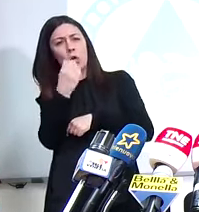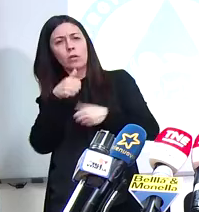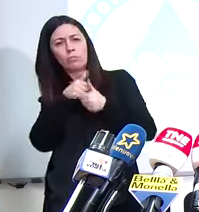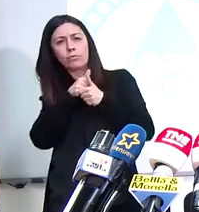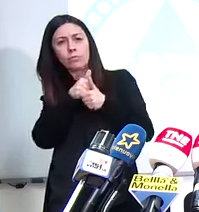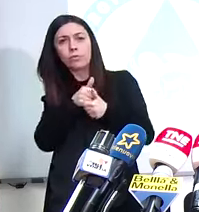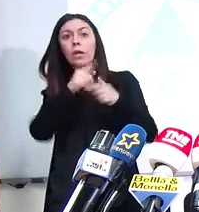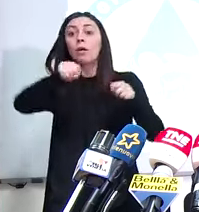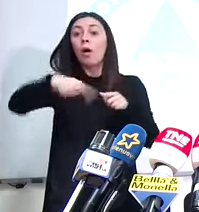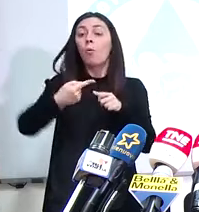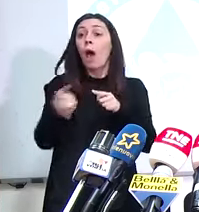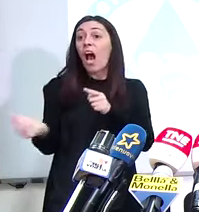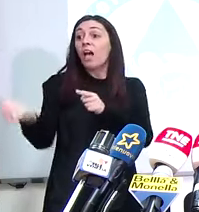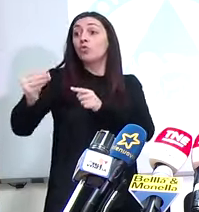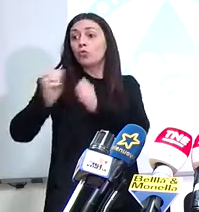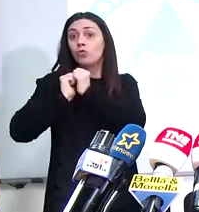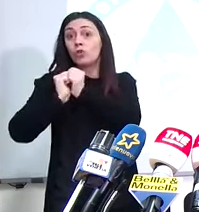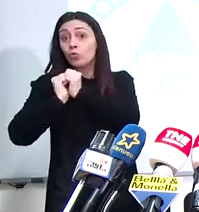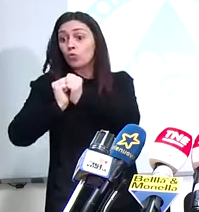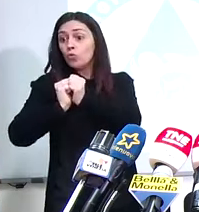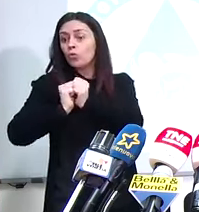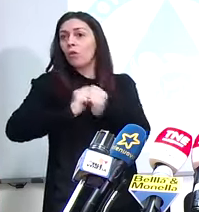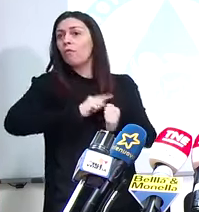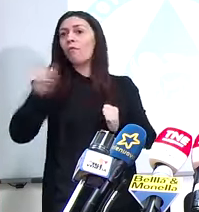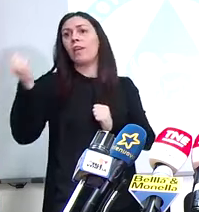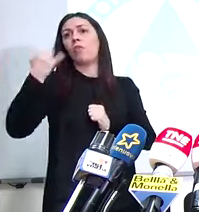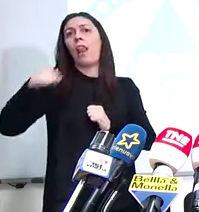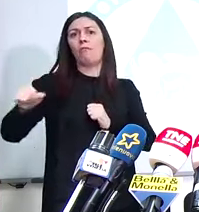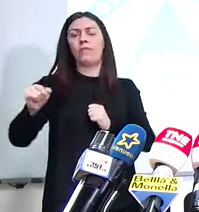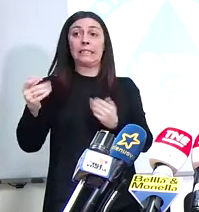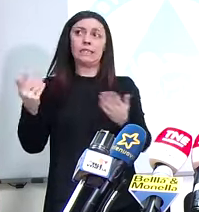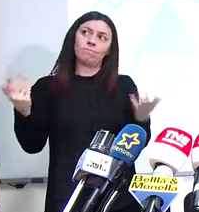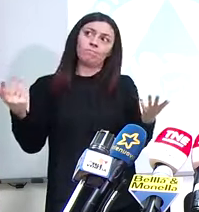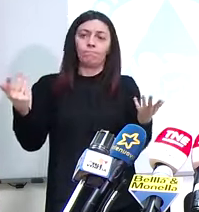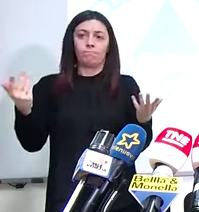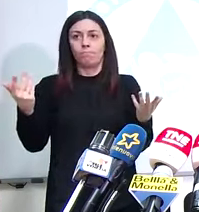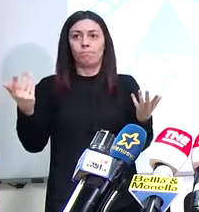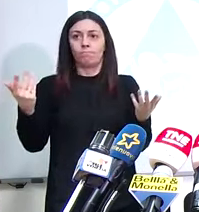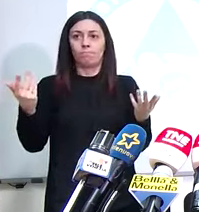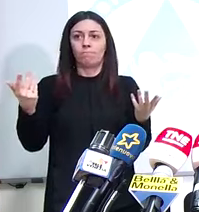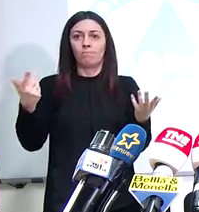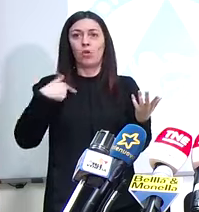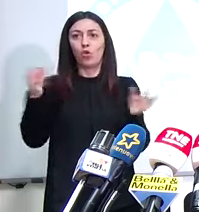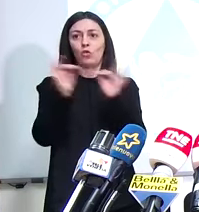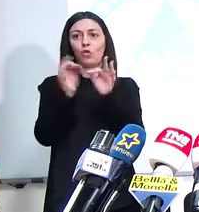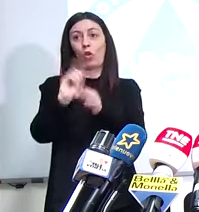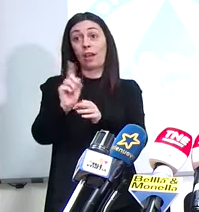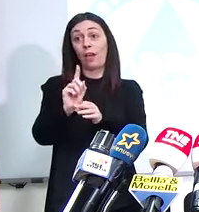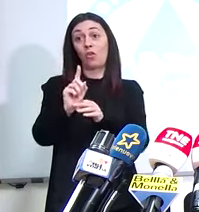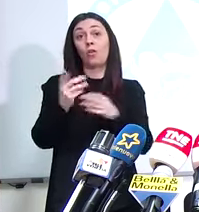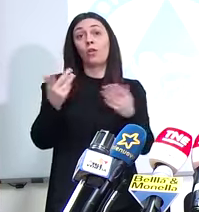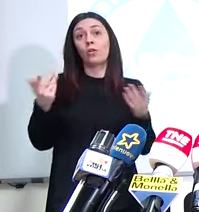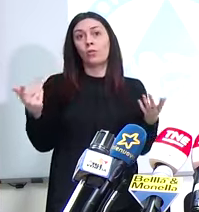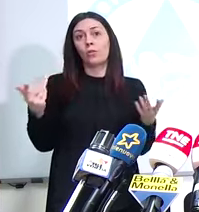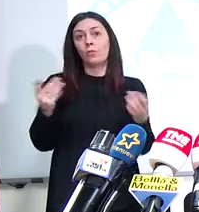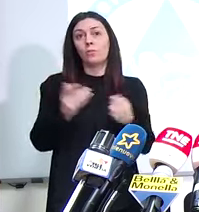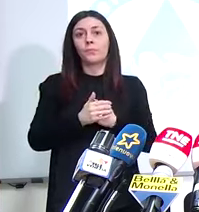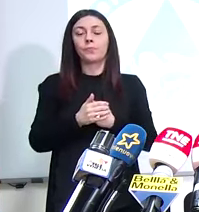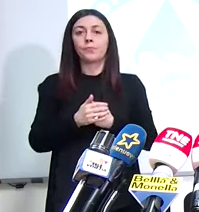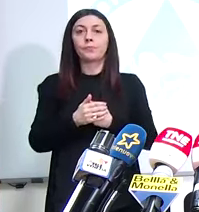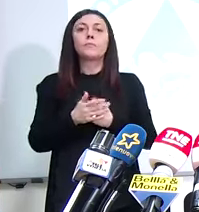mese si devono fare tutto giugno sinceramente non lo trovo giusto dopodiché guardate io c'è